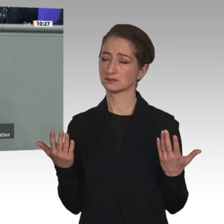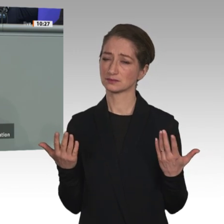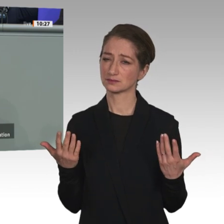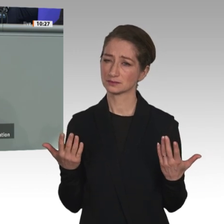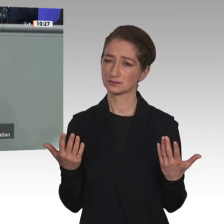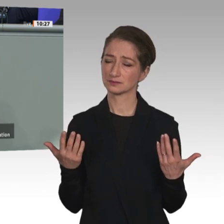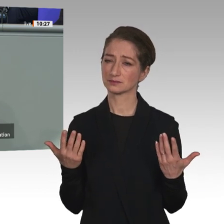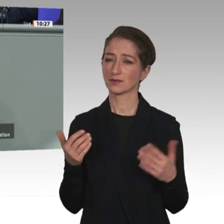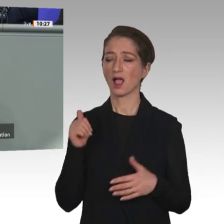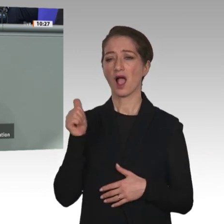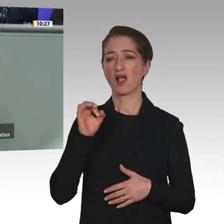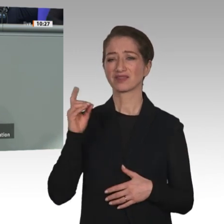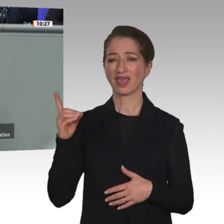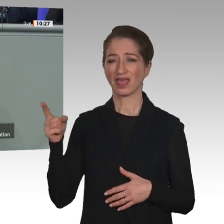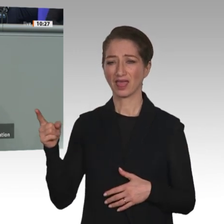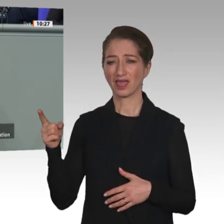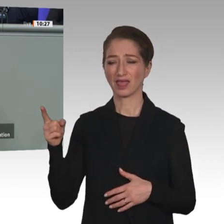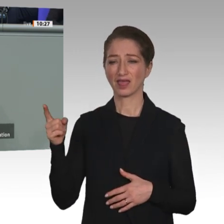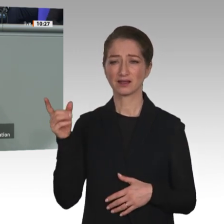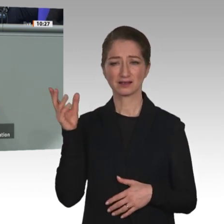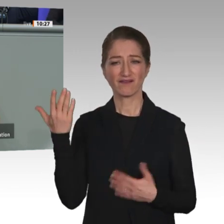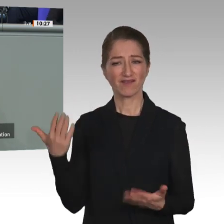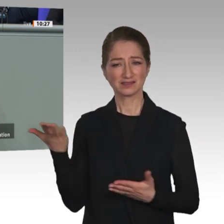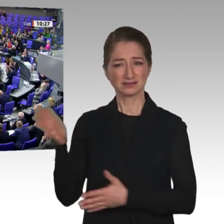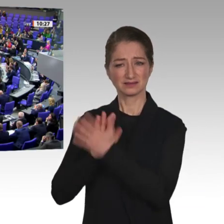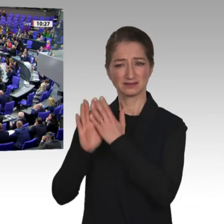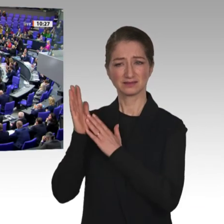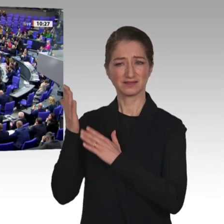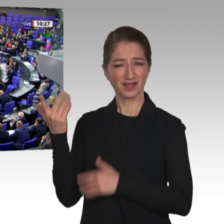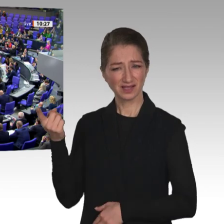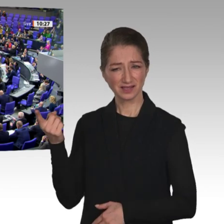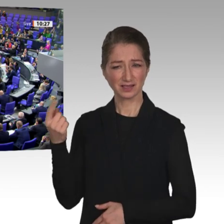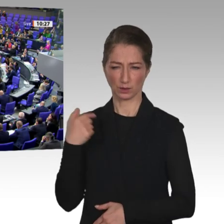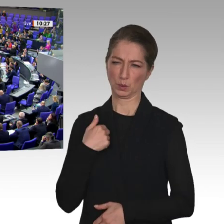Reihen der AfD einmal mehr gehört habe.